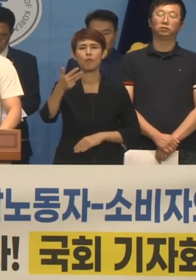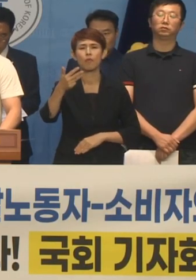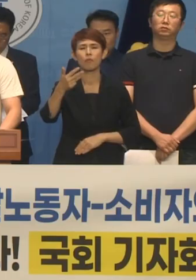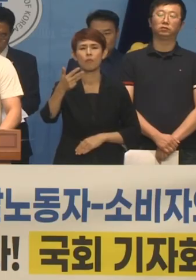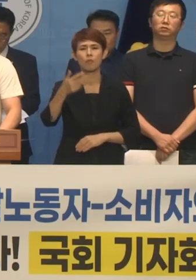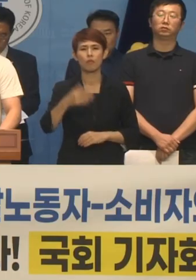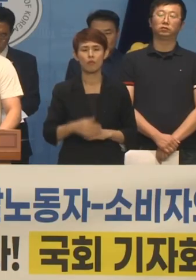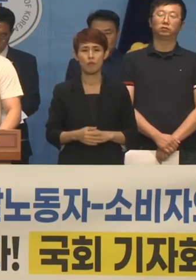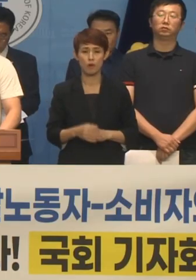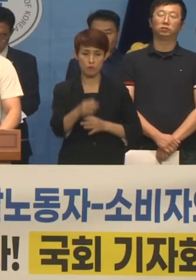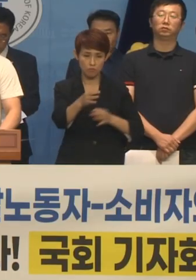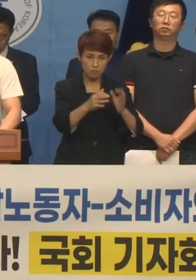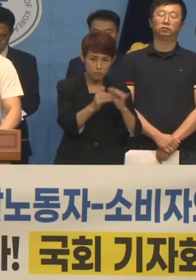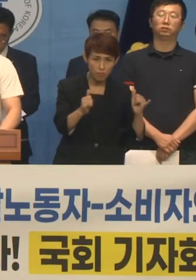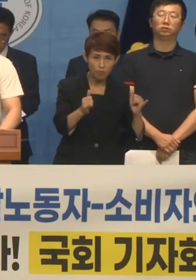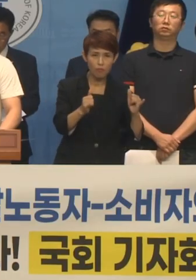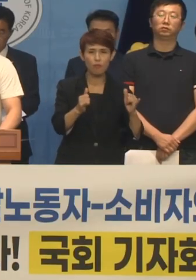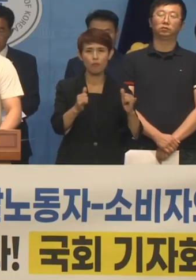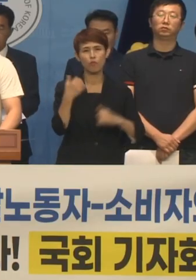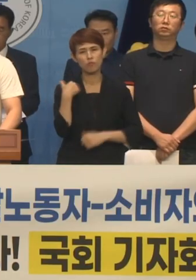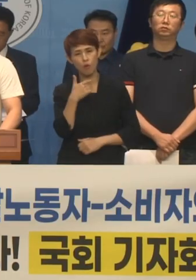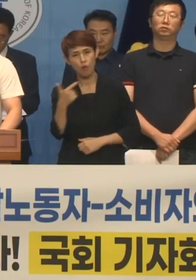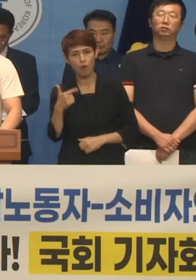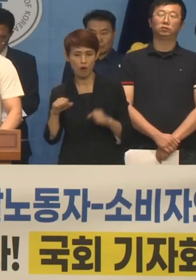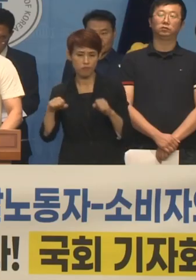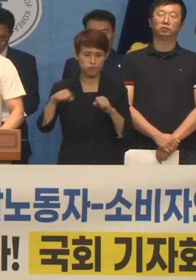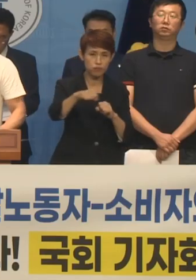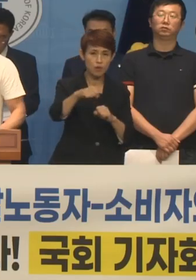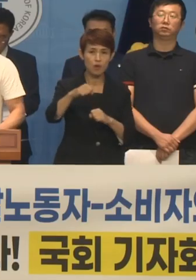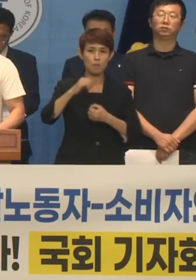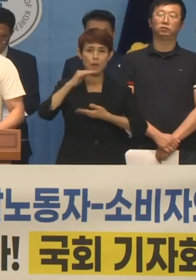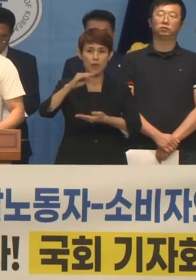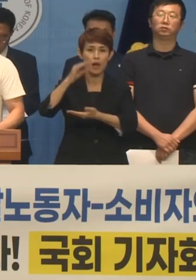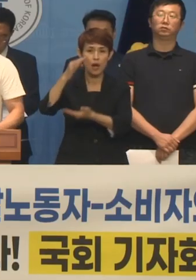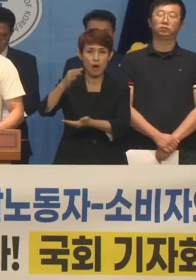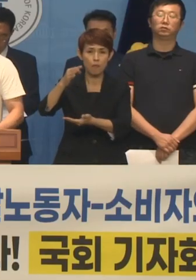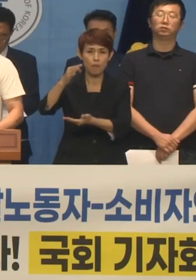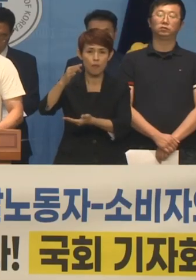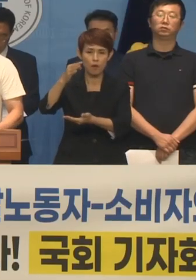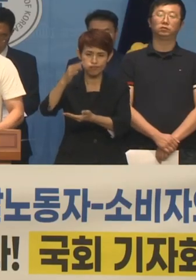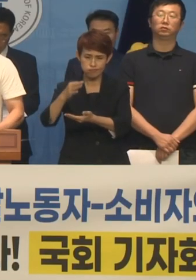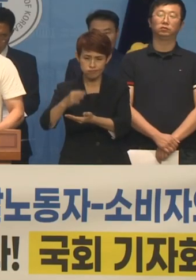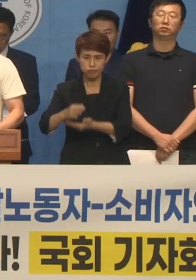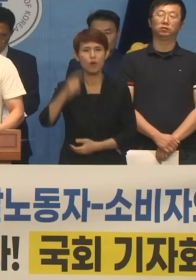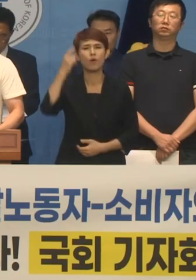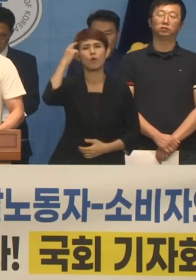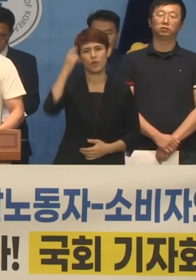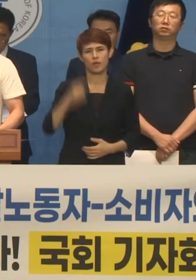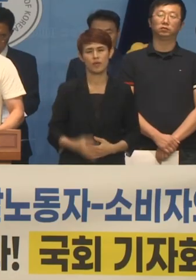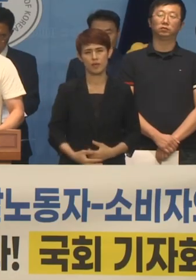소상공인의 부담도 늘어가고 있는데 왜 라이더 배달 단가도 날이 갈수록 낮아지고 있을까요?